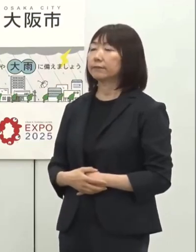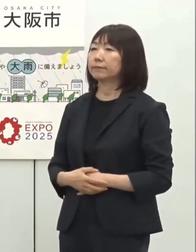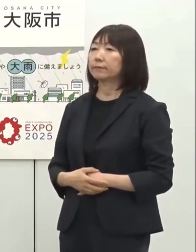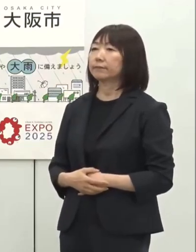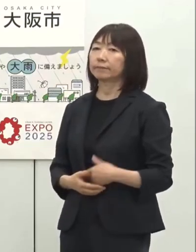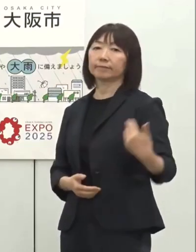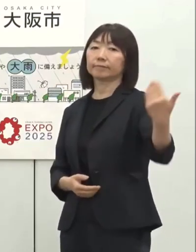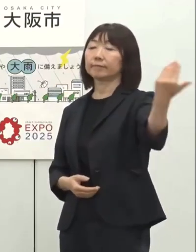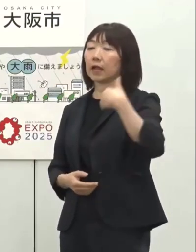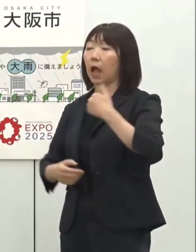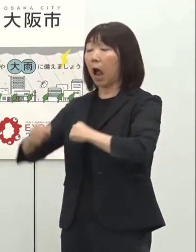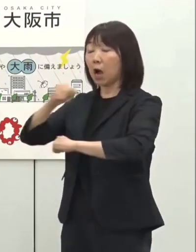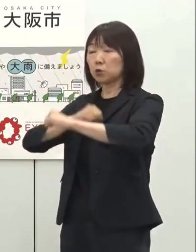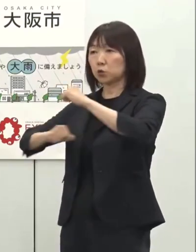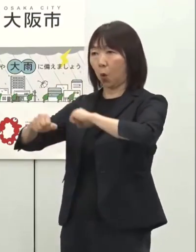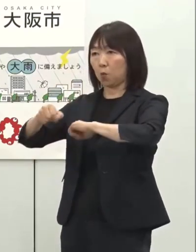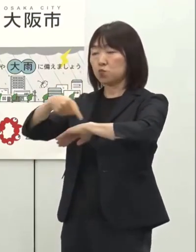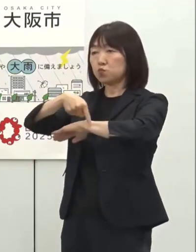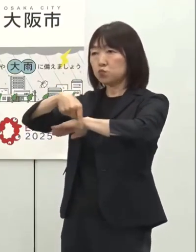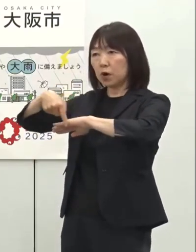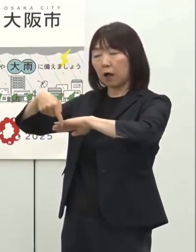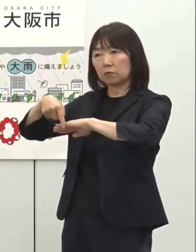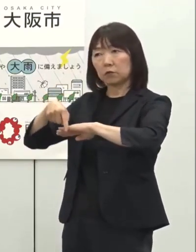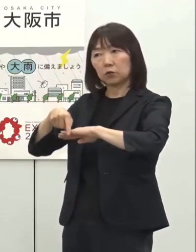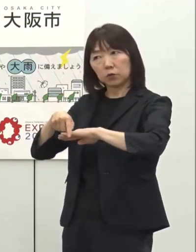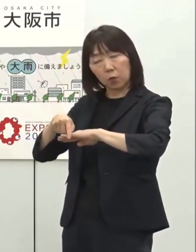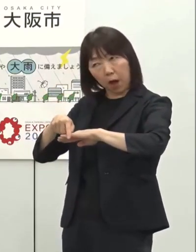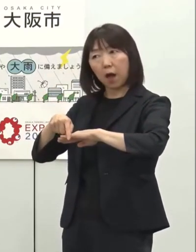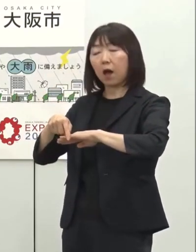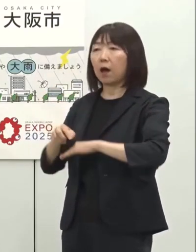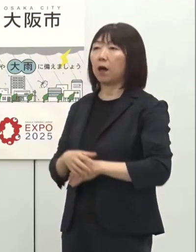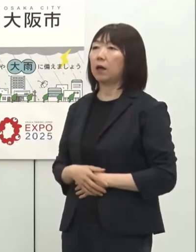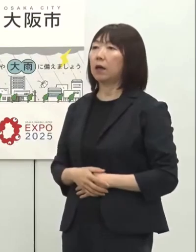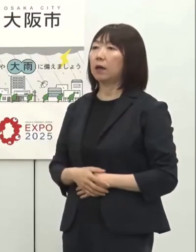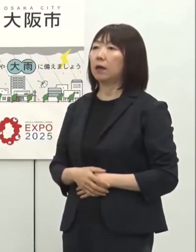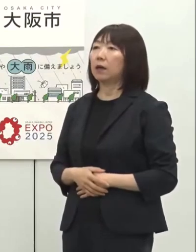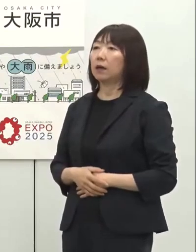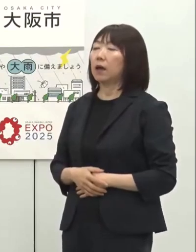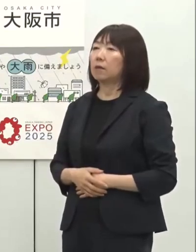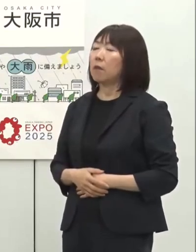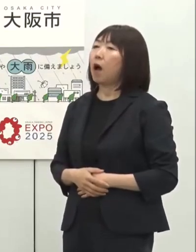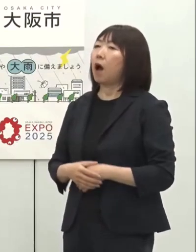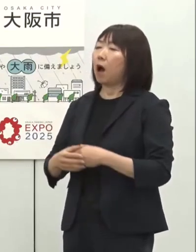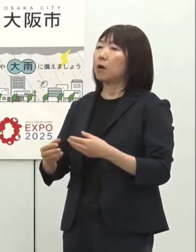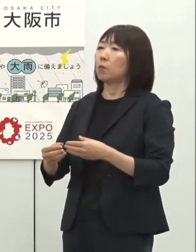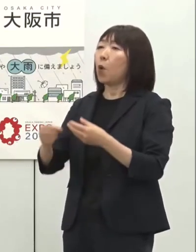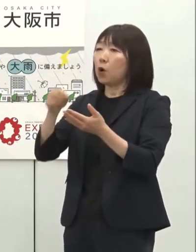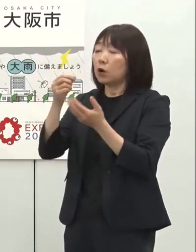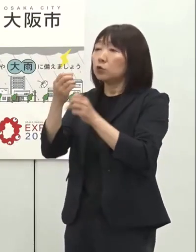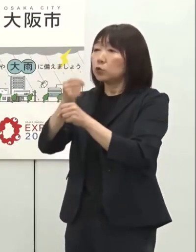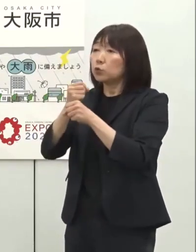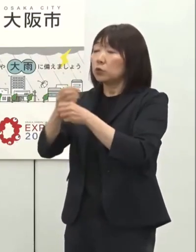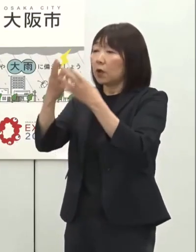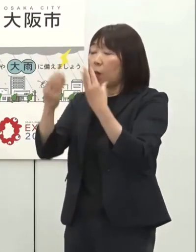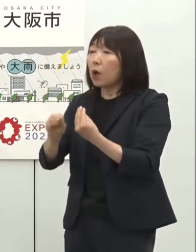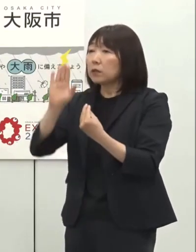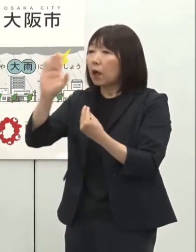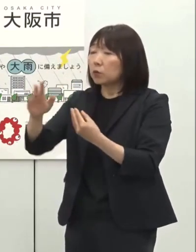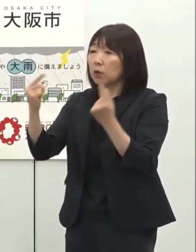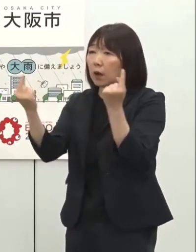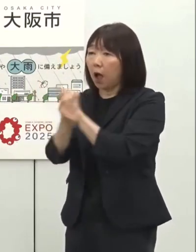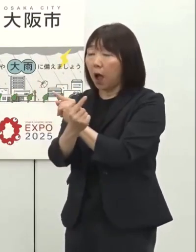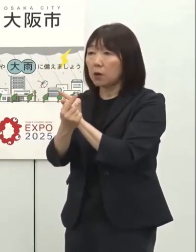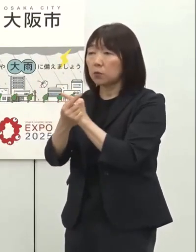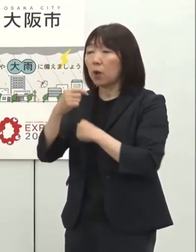そのアクションプラン、前も言いましたけど、今いろいろ聞いてるのはちょっとできてからだと変えられへんのじゃないかっていう懸念があるっていう話しましたけ